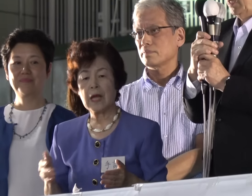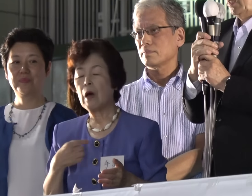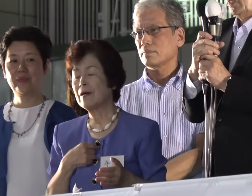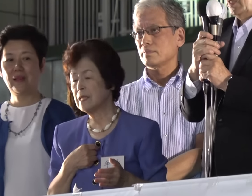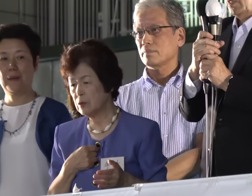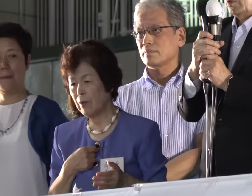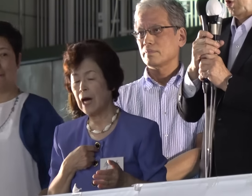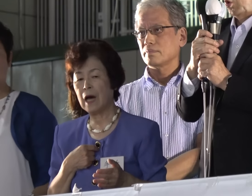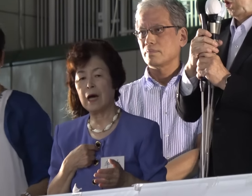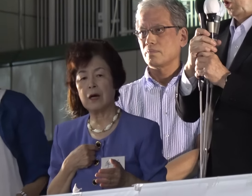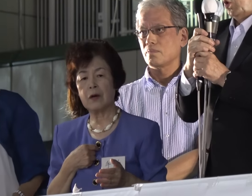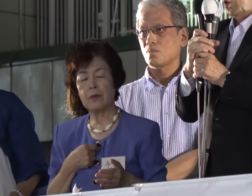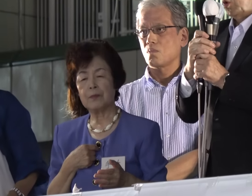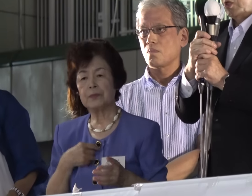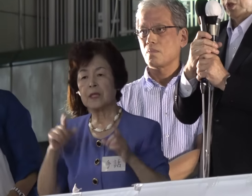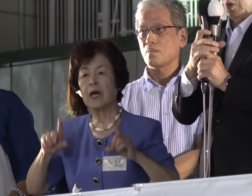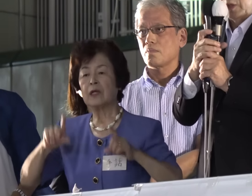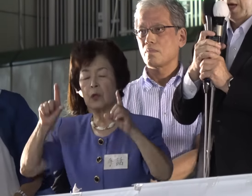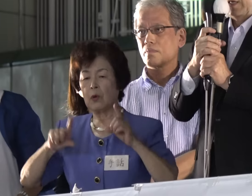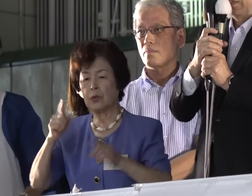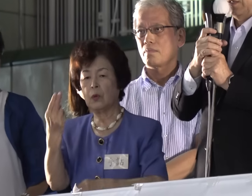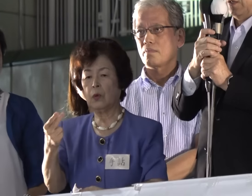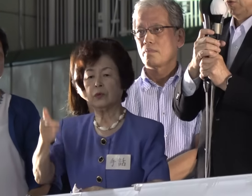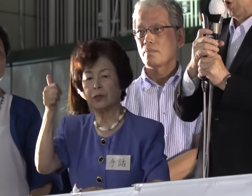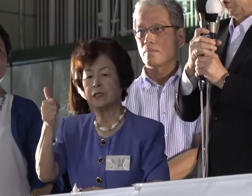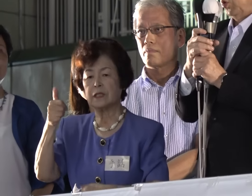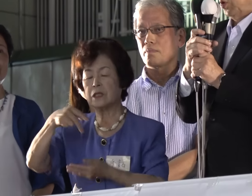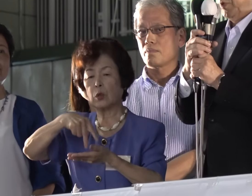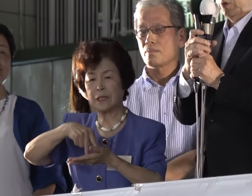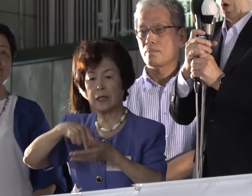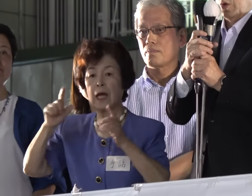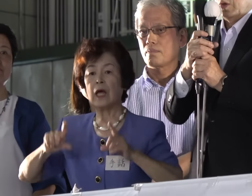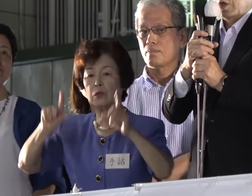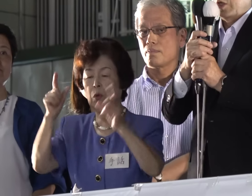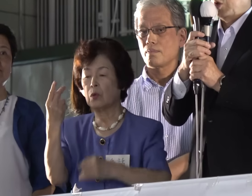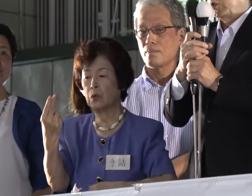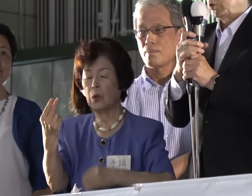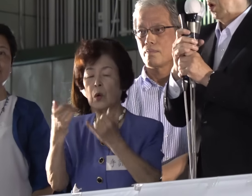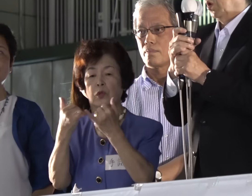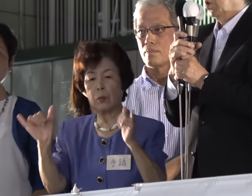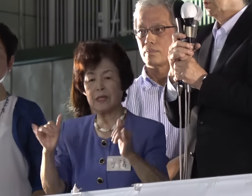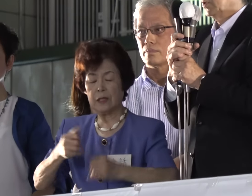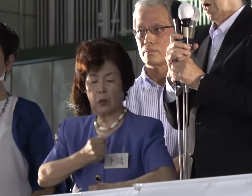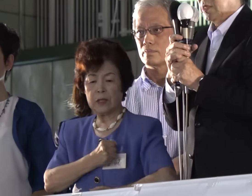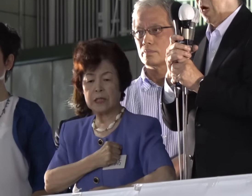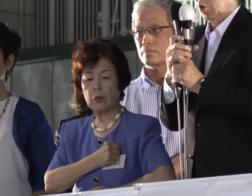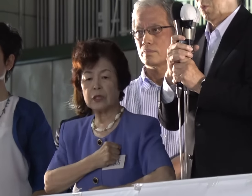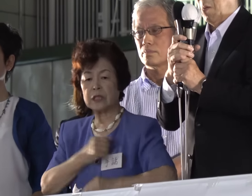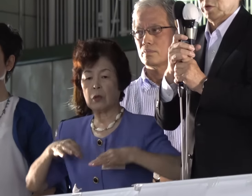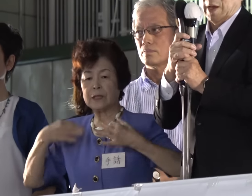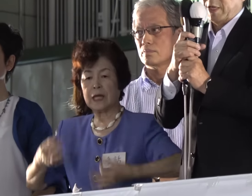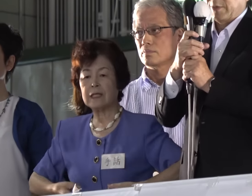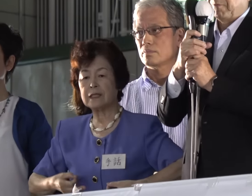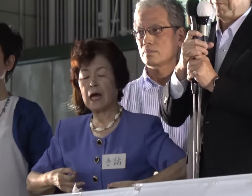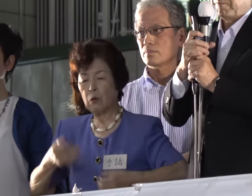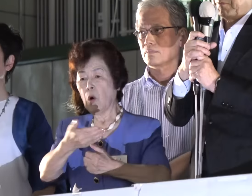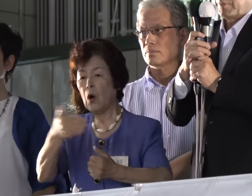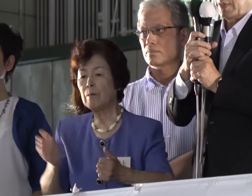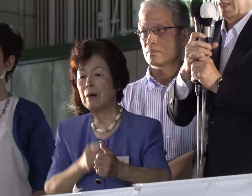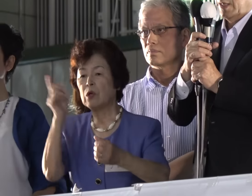私は東京都知事として東京都民の命と財産を守る